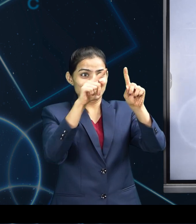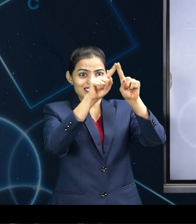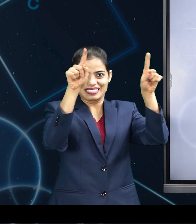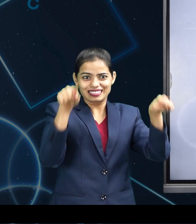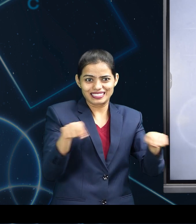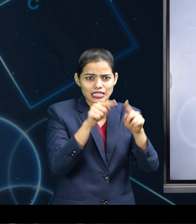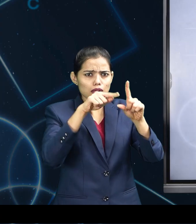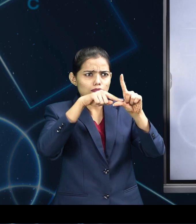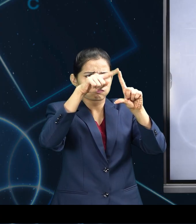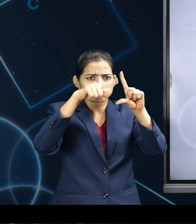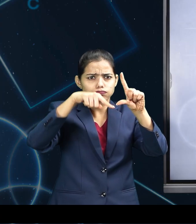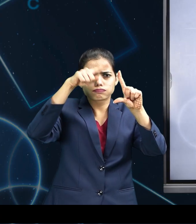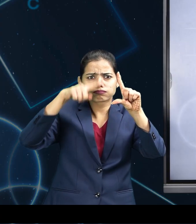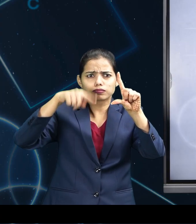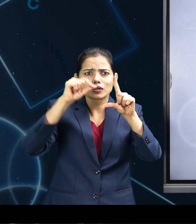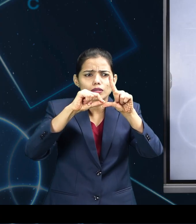महत्त्वाच्या संज्ञा.